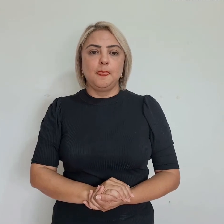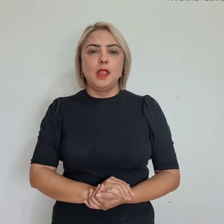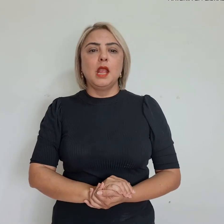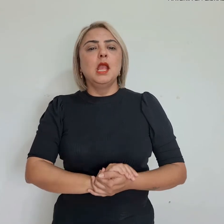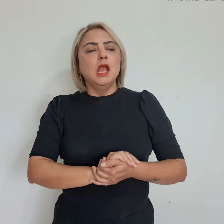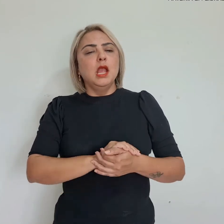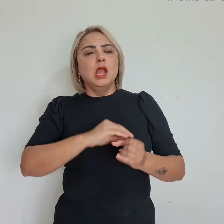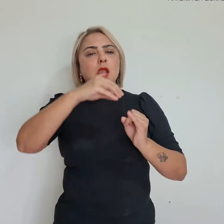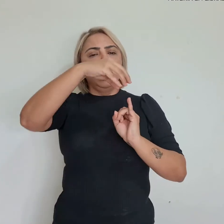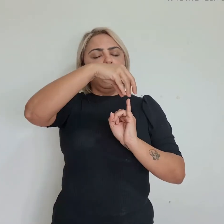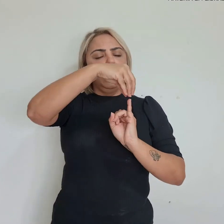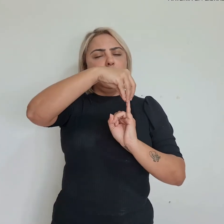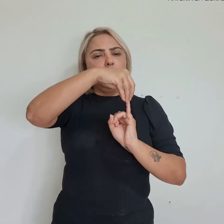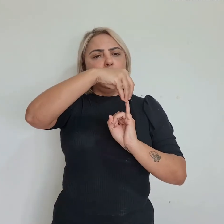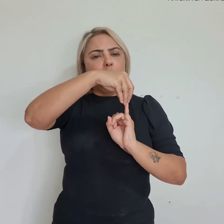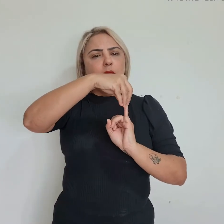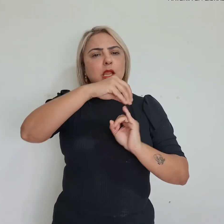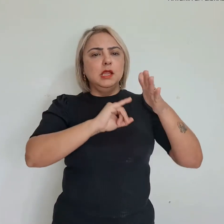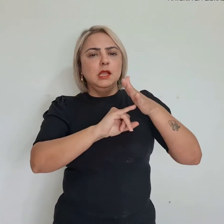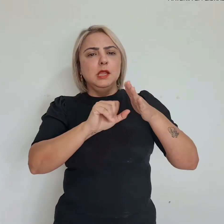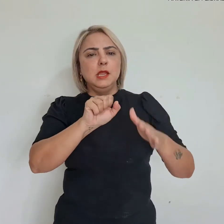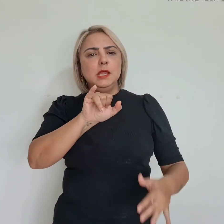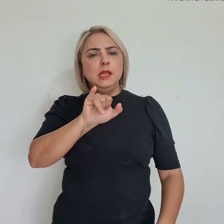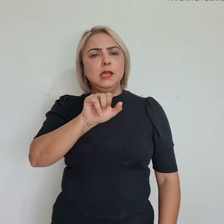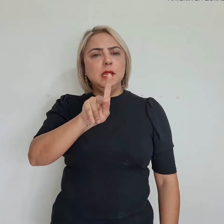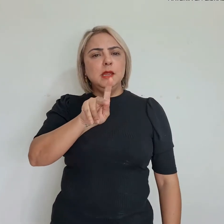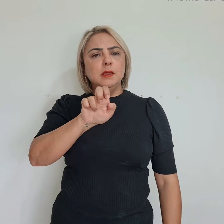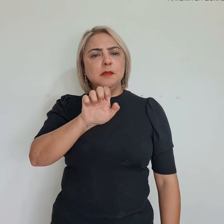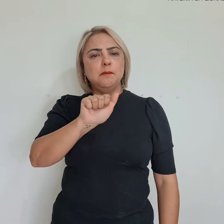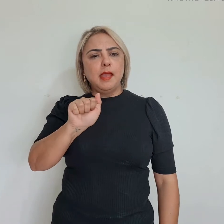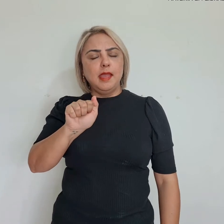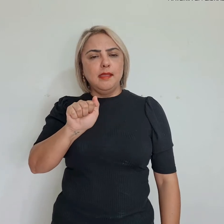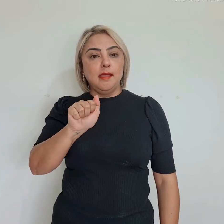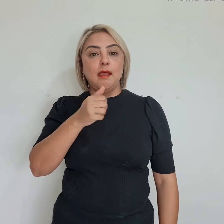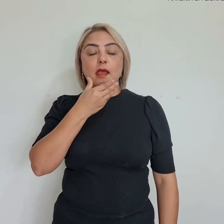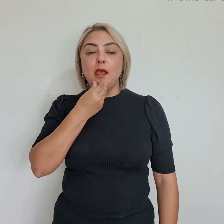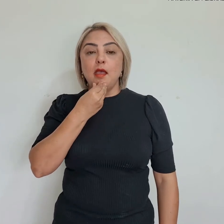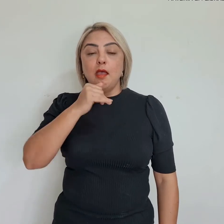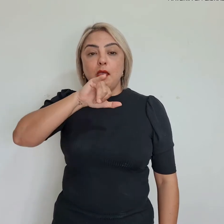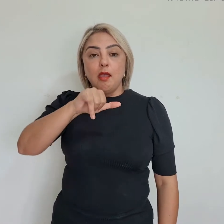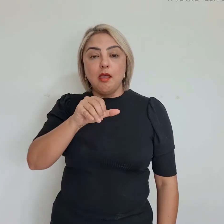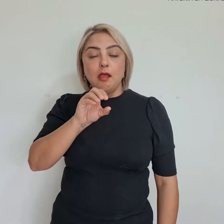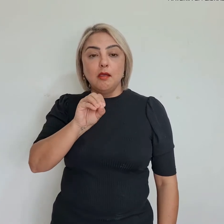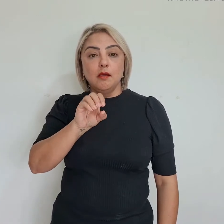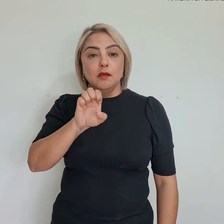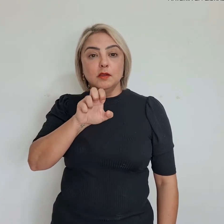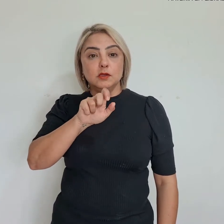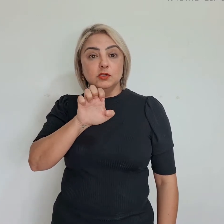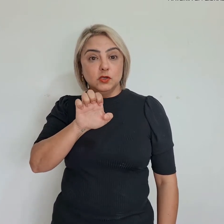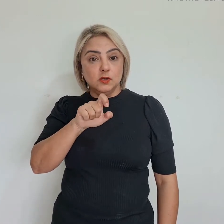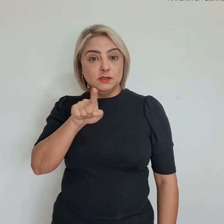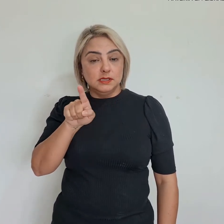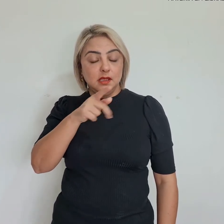Instituto de Pesquisa Econômica Aplicada, IPEA. José Celso Cardoso Júnior, presidente